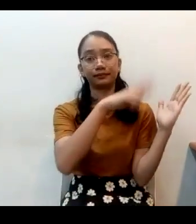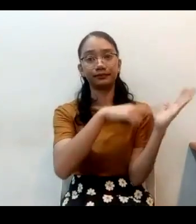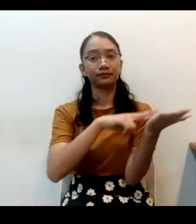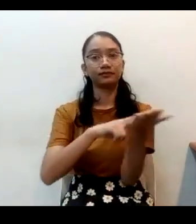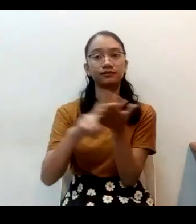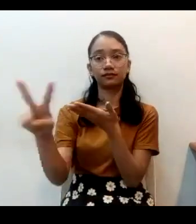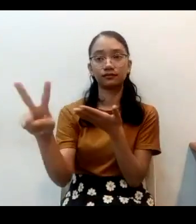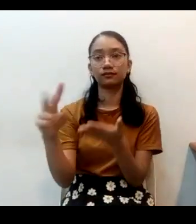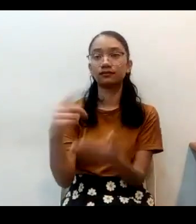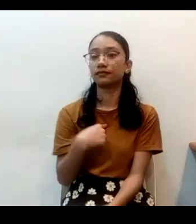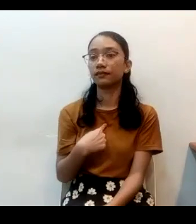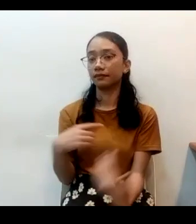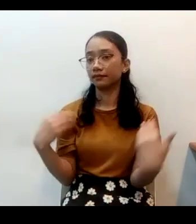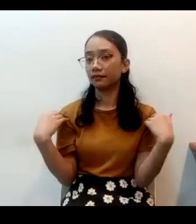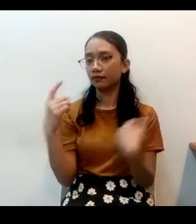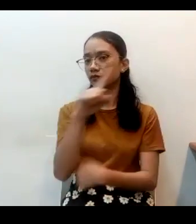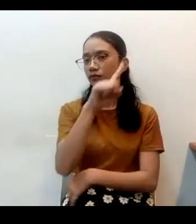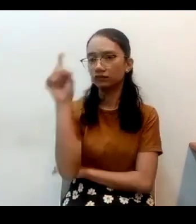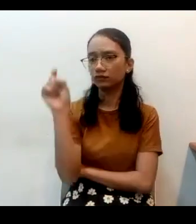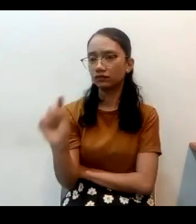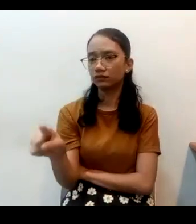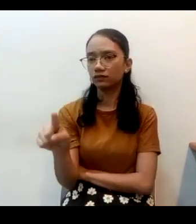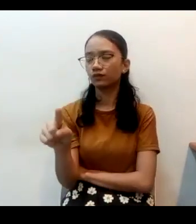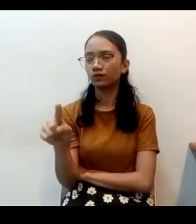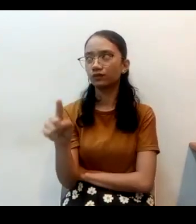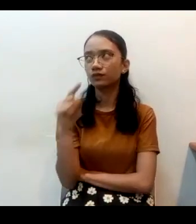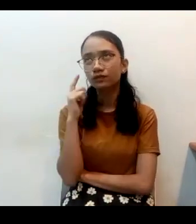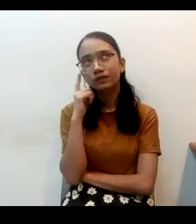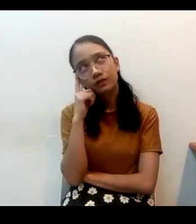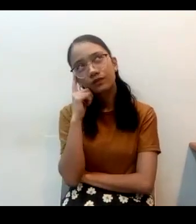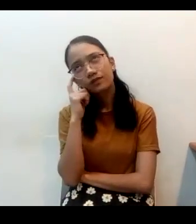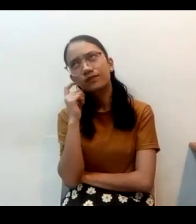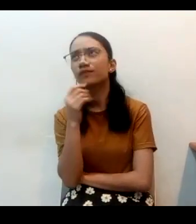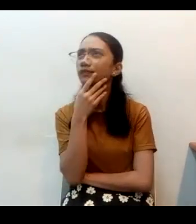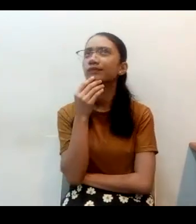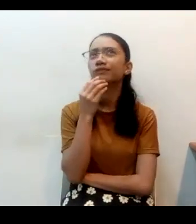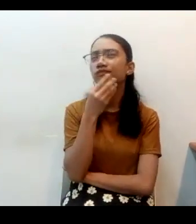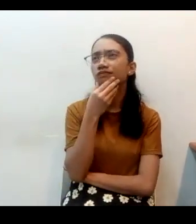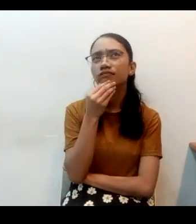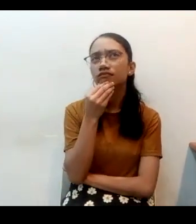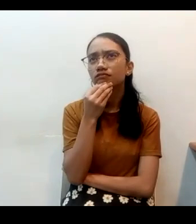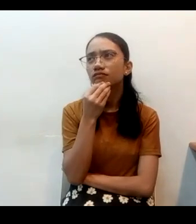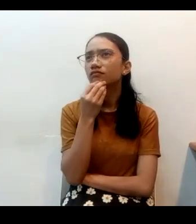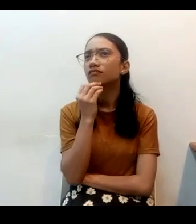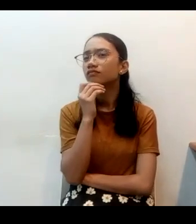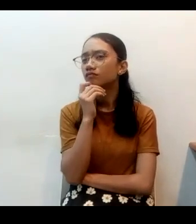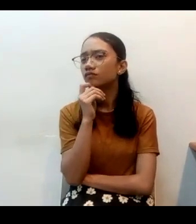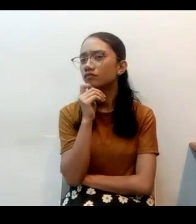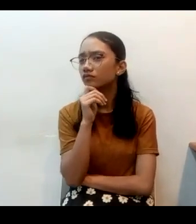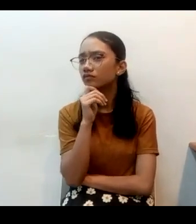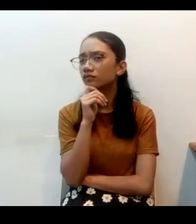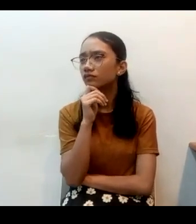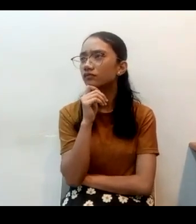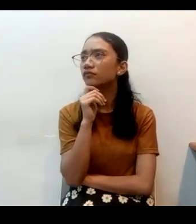question. Kaya nung mabasa ko po ito pong talata po na ito, meron talaga ako naging katanungan. Why Jesus just